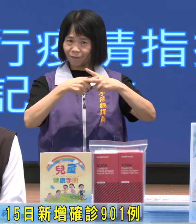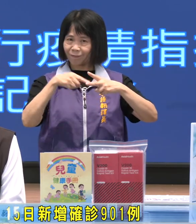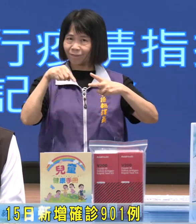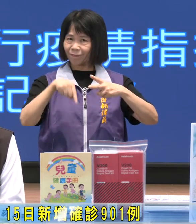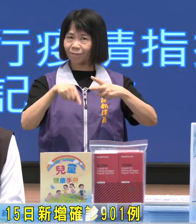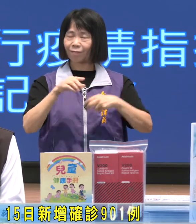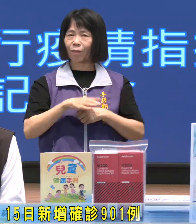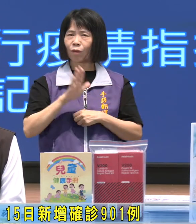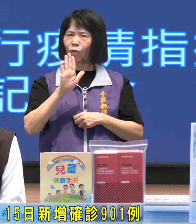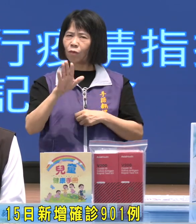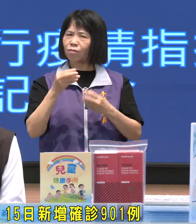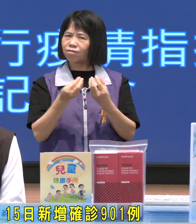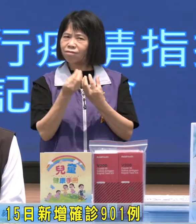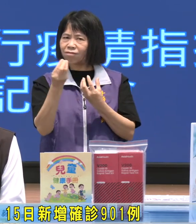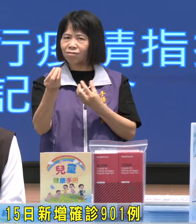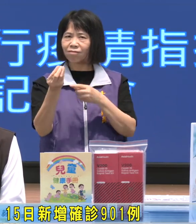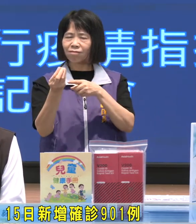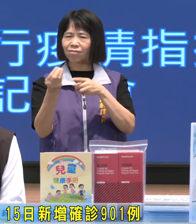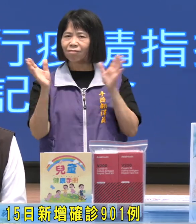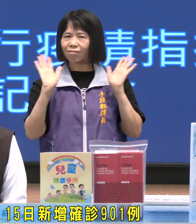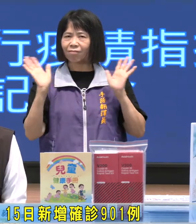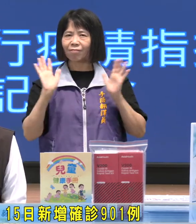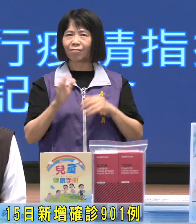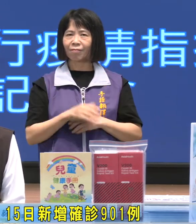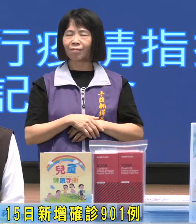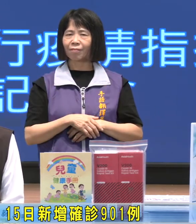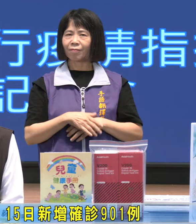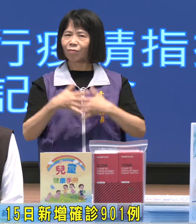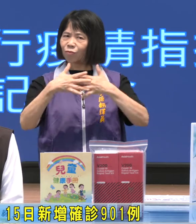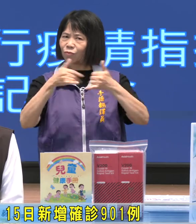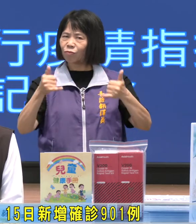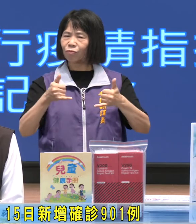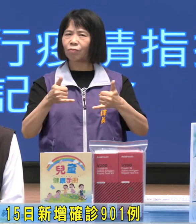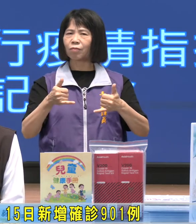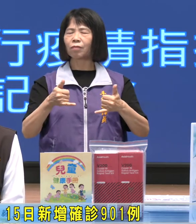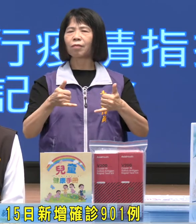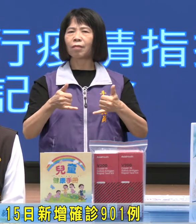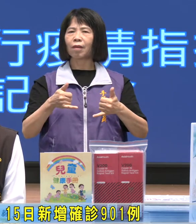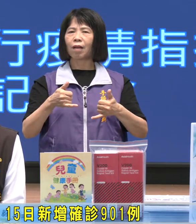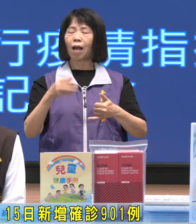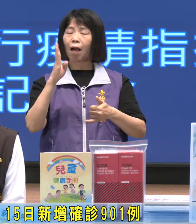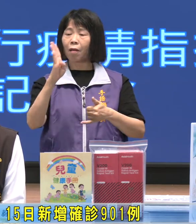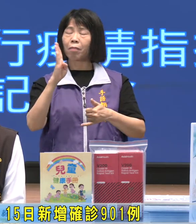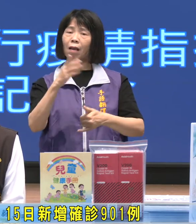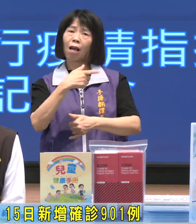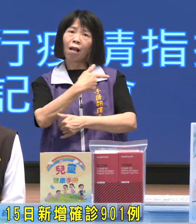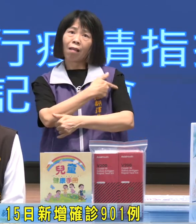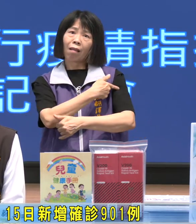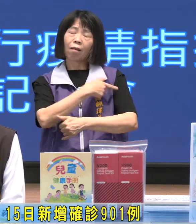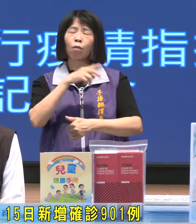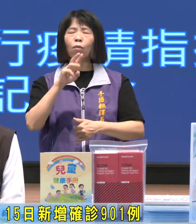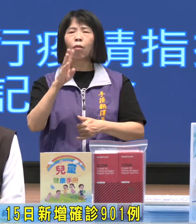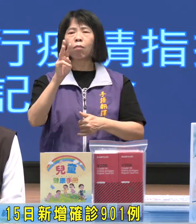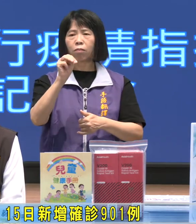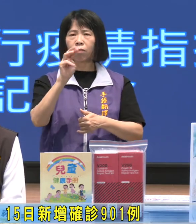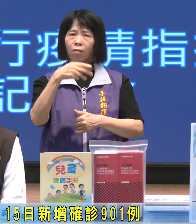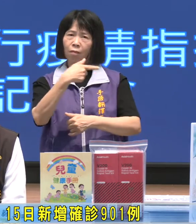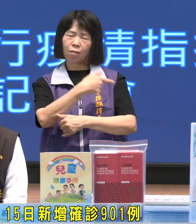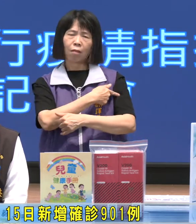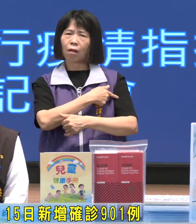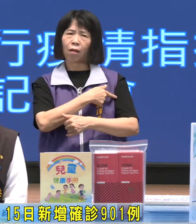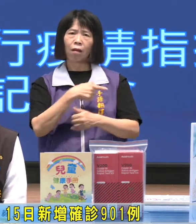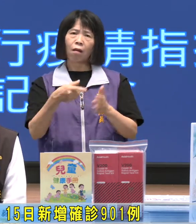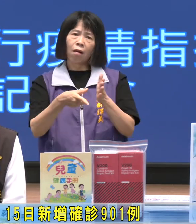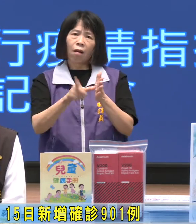分有一些这个孩子学生错过了施打 BNT 或是莫德纳，那所以还是